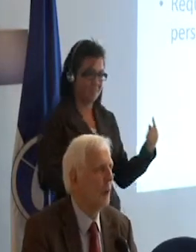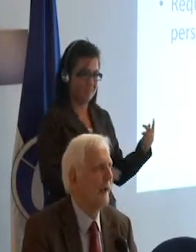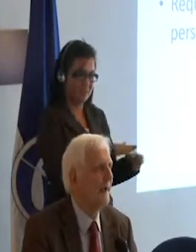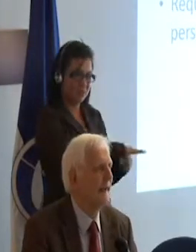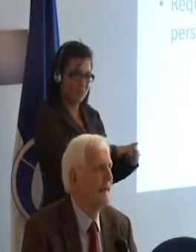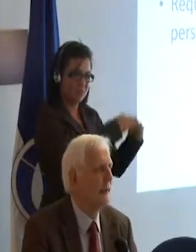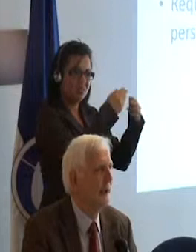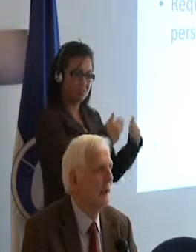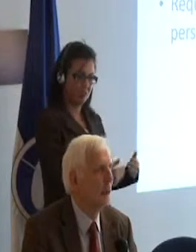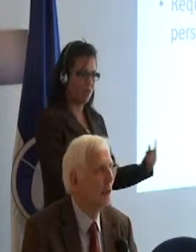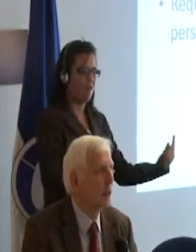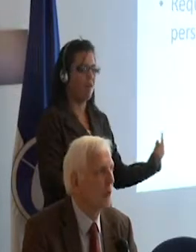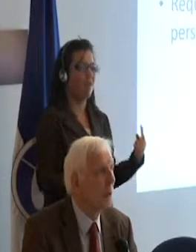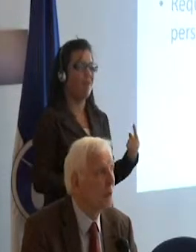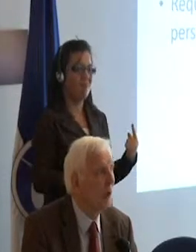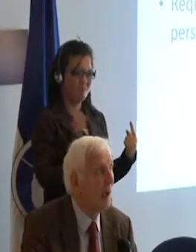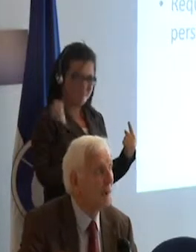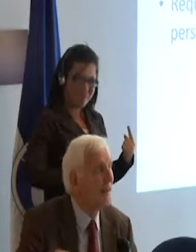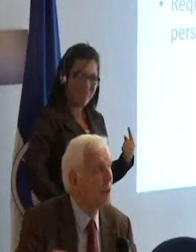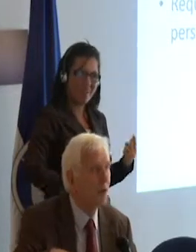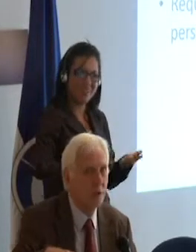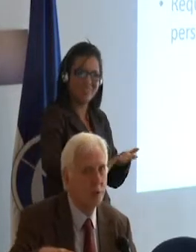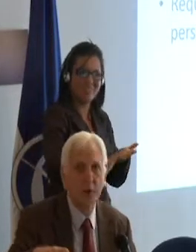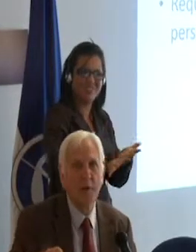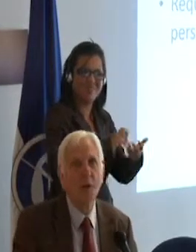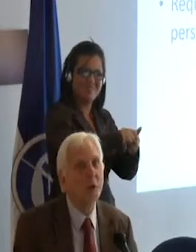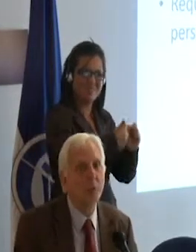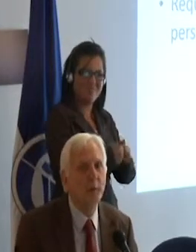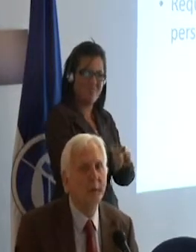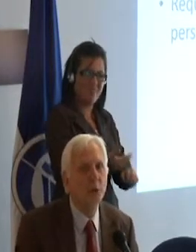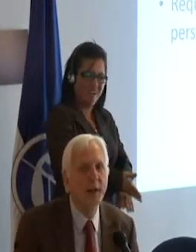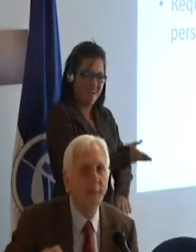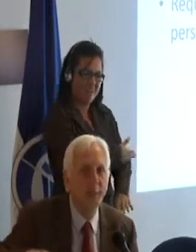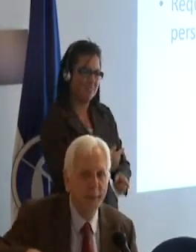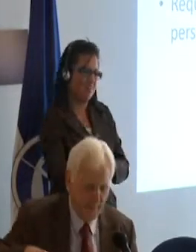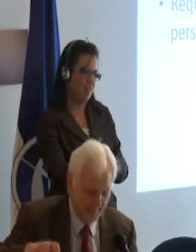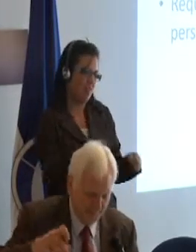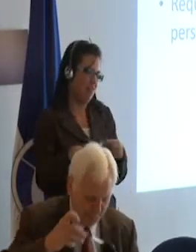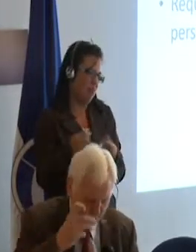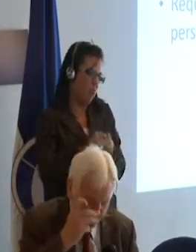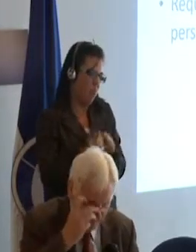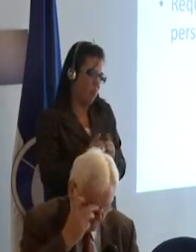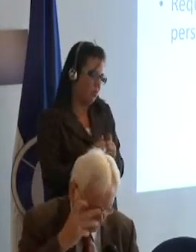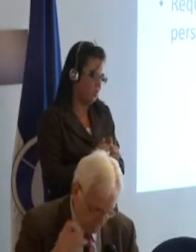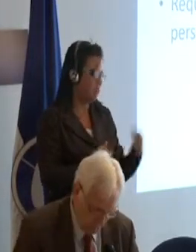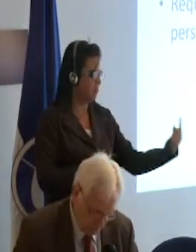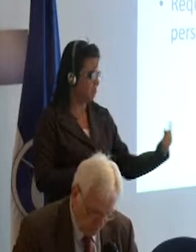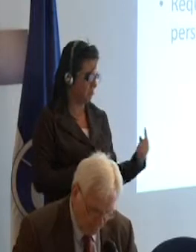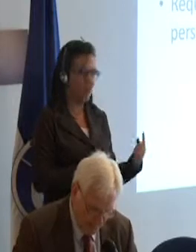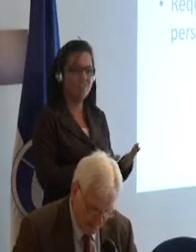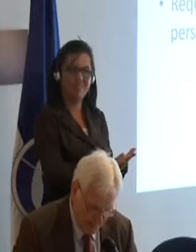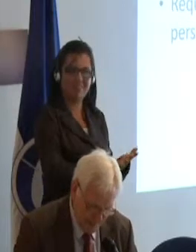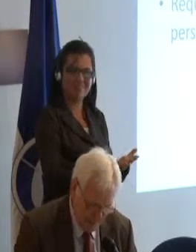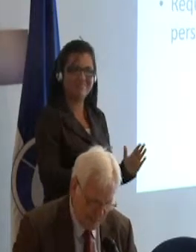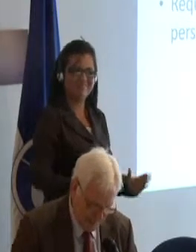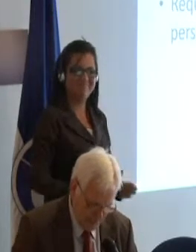permitió arreglar problemas a los que se había enfrentado al comienzo.